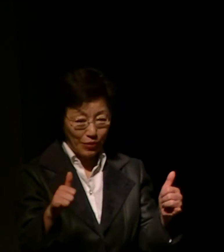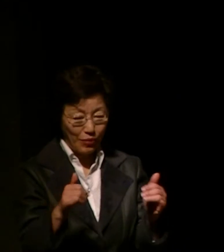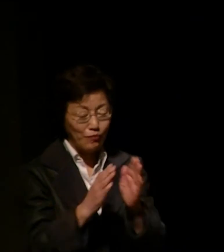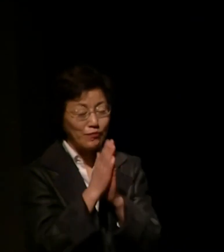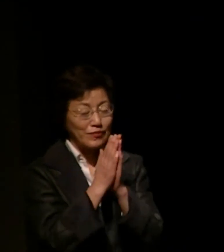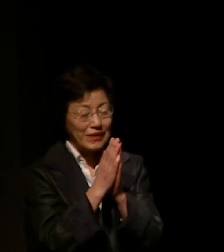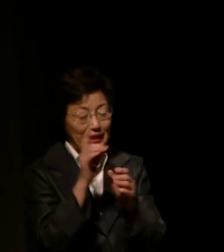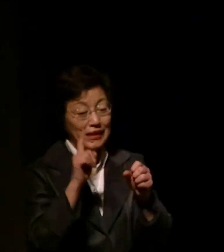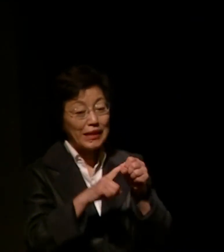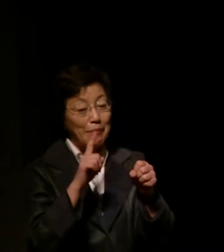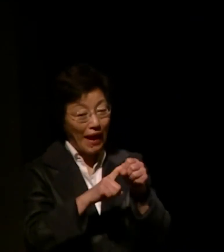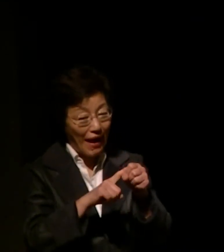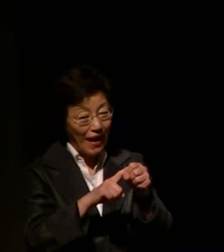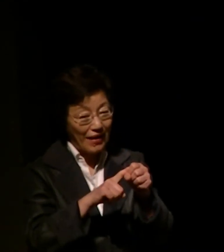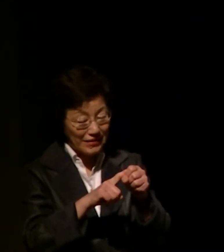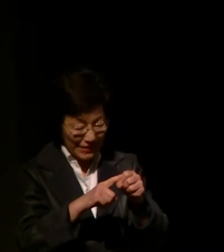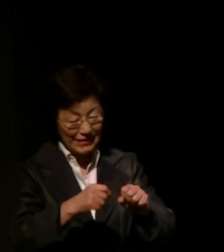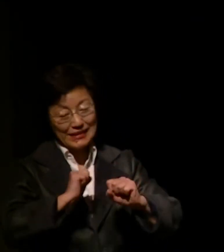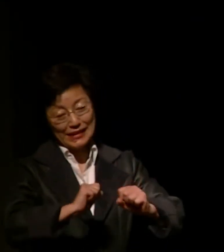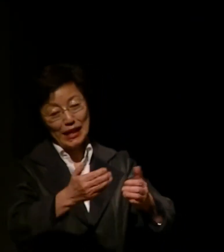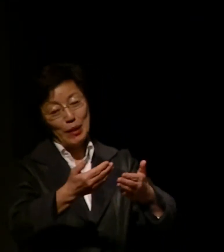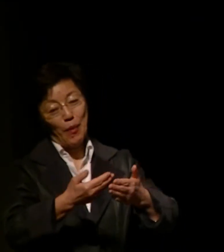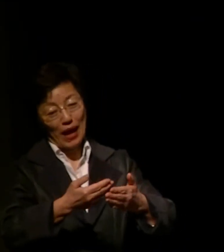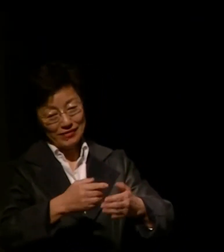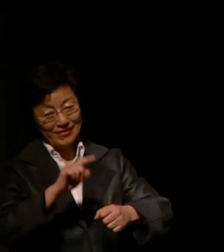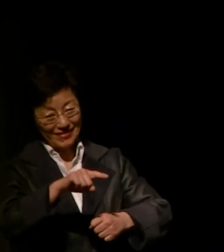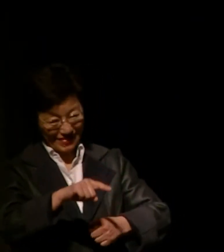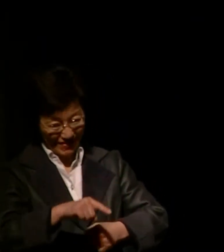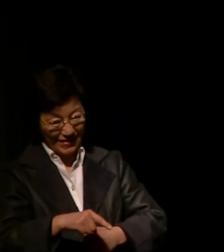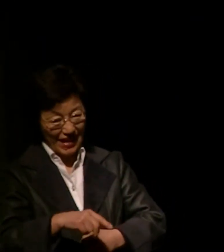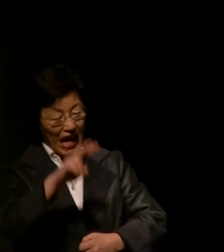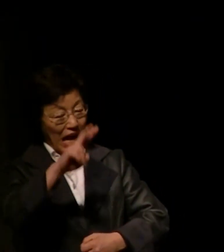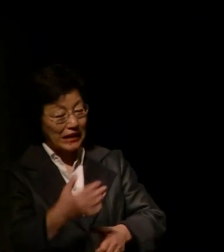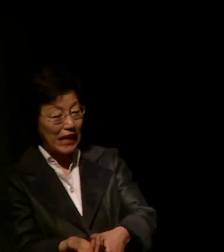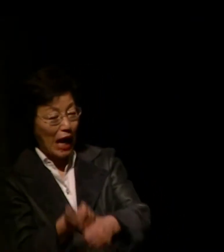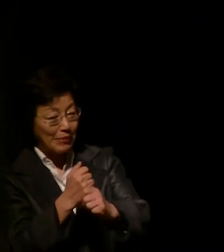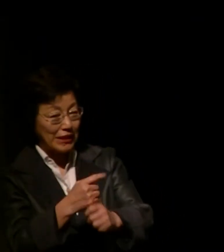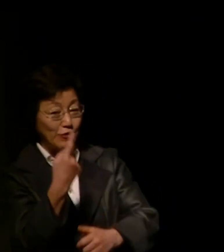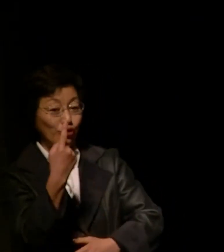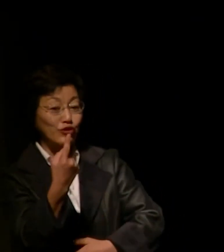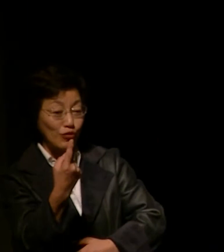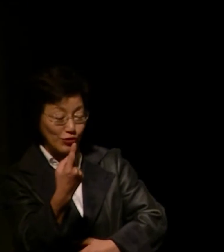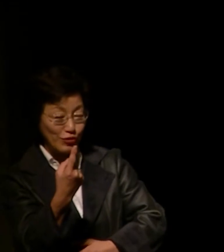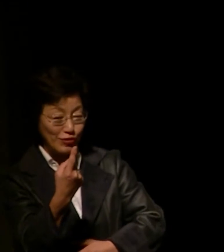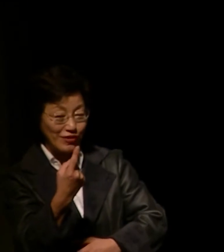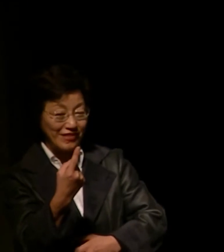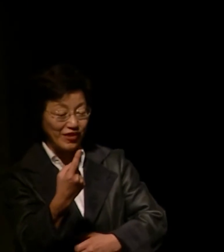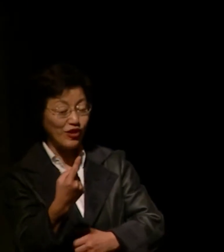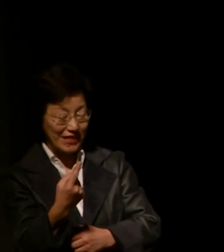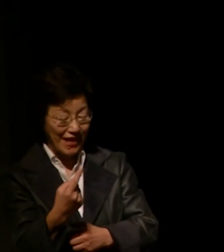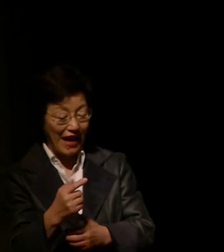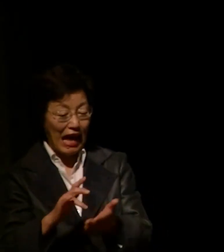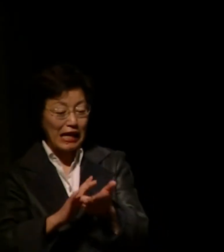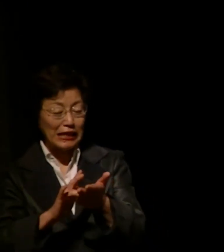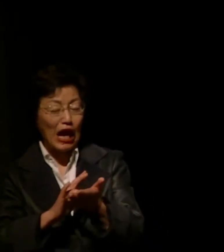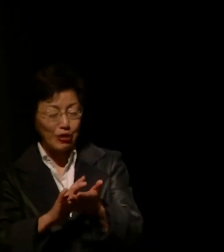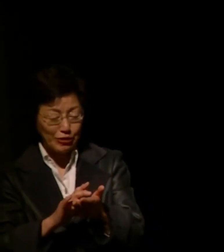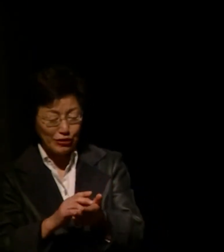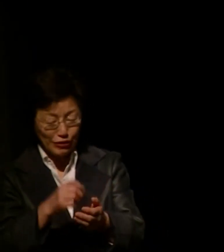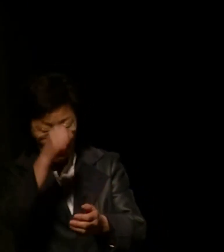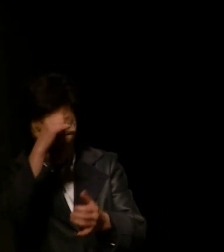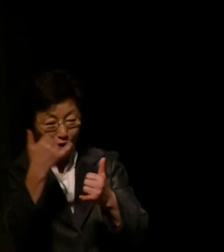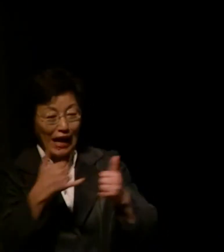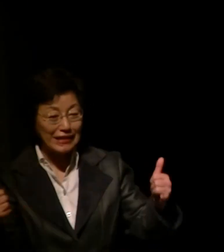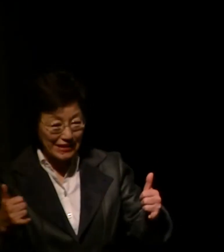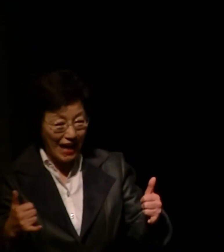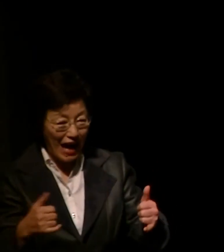。このエイサーをリハビリの一つとして取り入れ、薬物やアルコール依存症から脱却